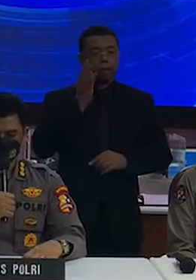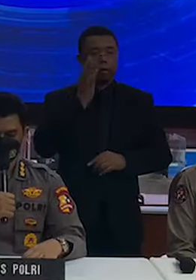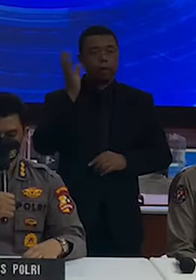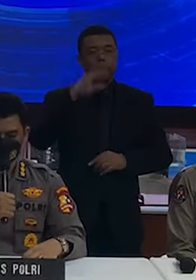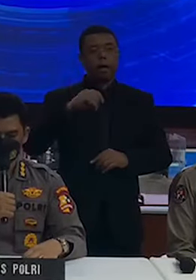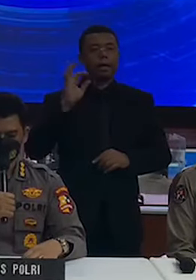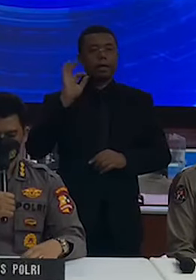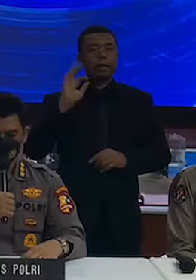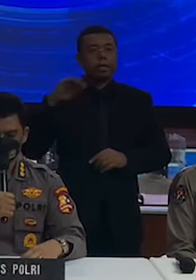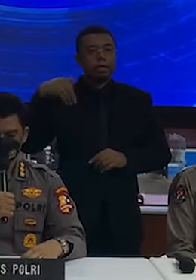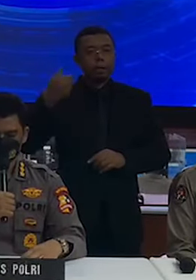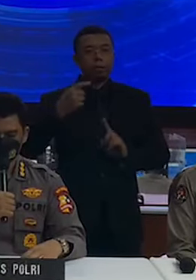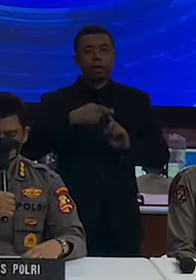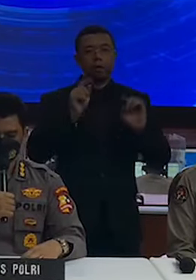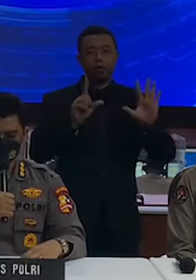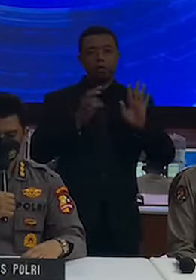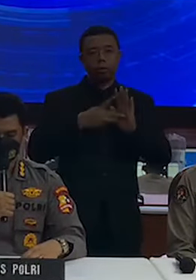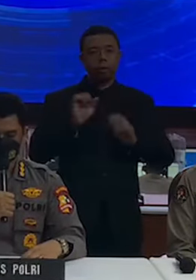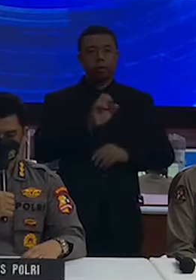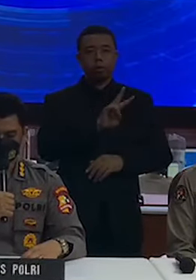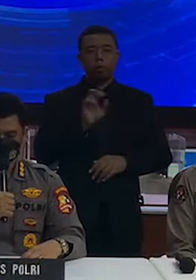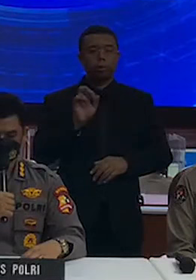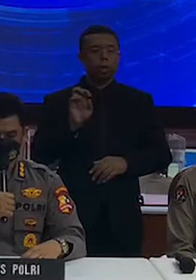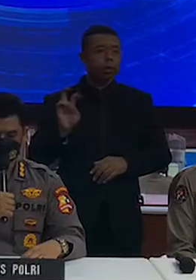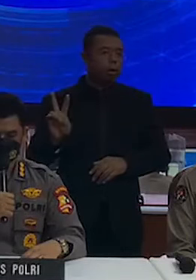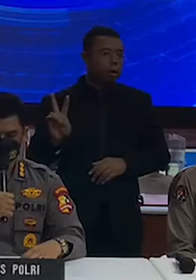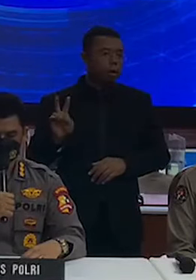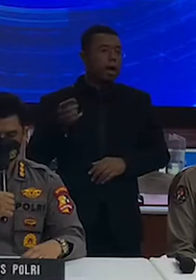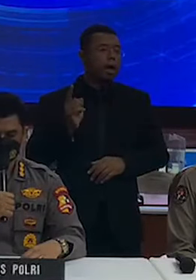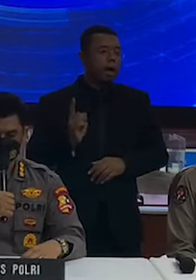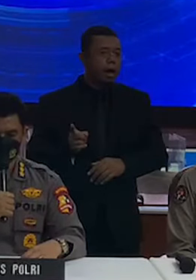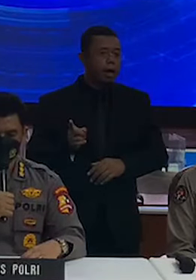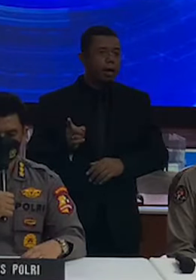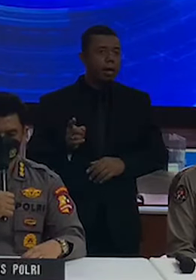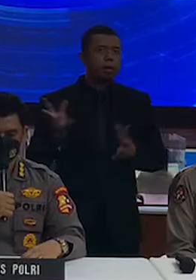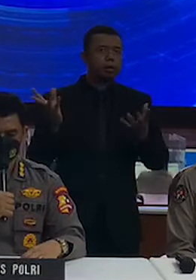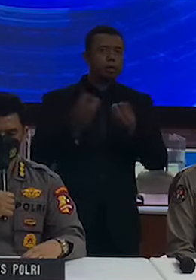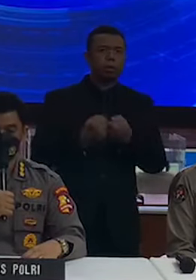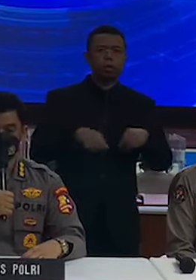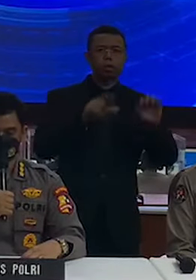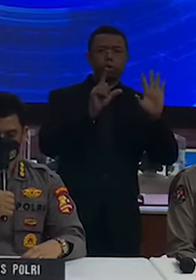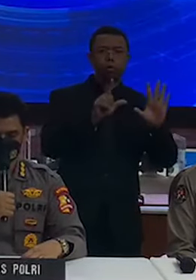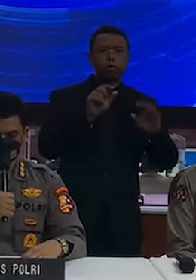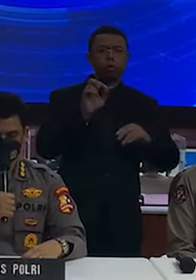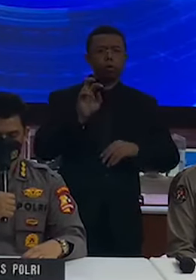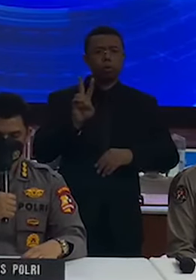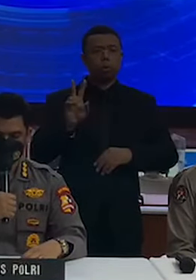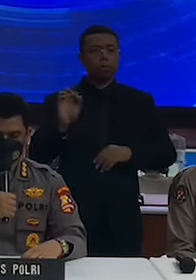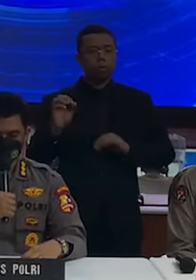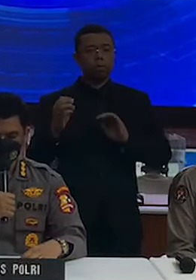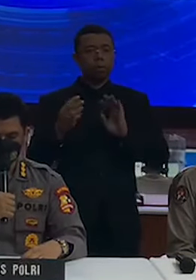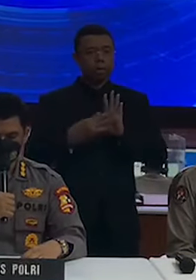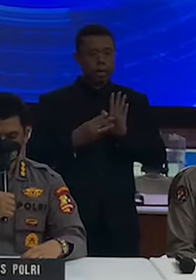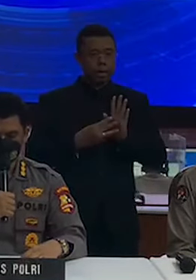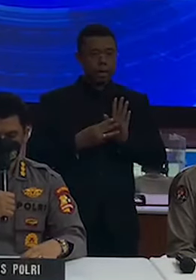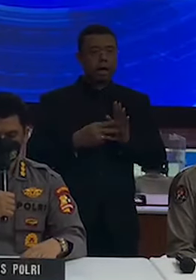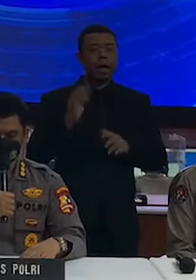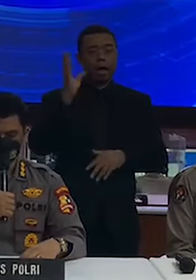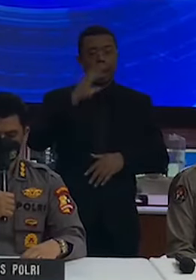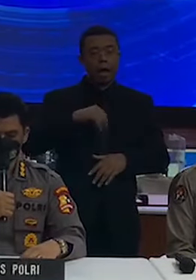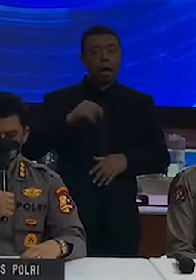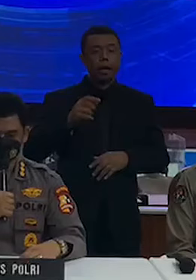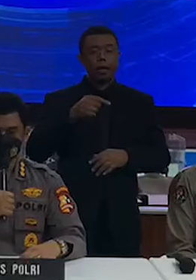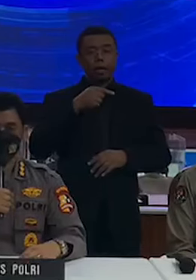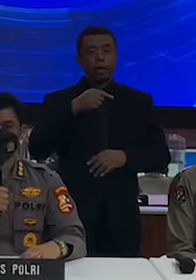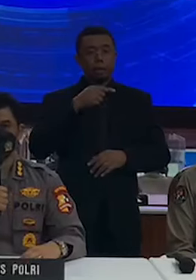hari Sabtu tanggal 7 Mei 2022 terjadi sebanyak 726 kasus. Sedangkan pada